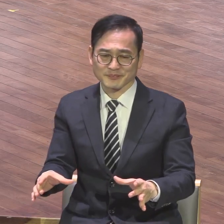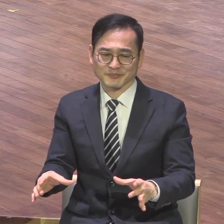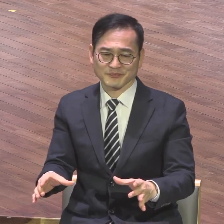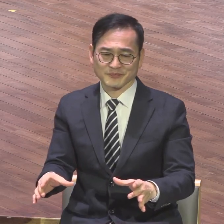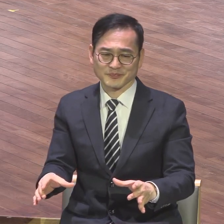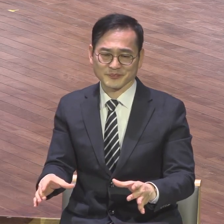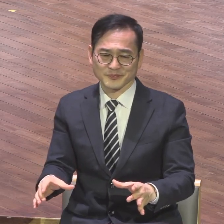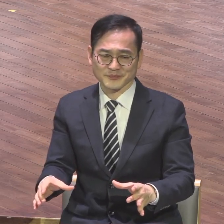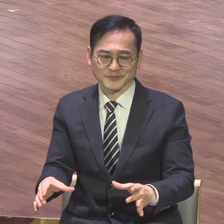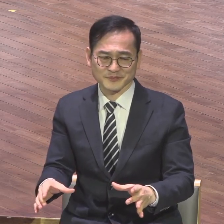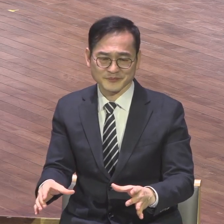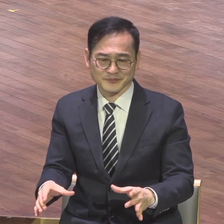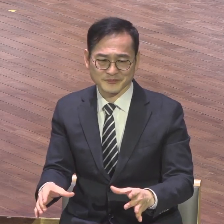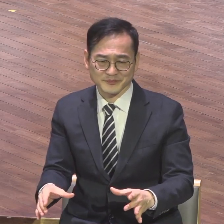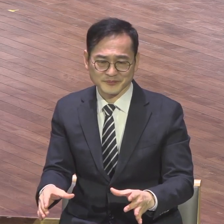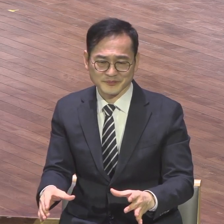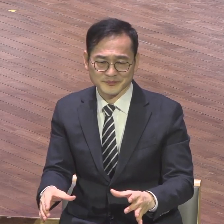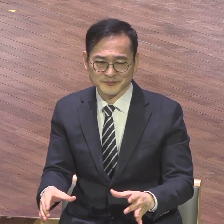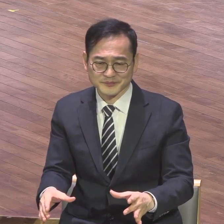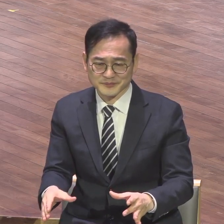아주 중요한 말이에요.